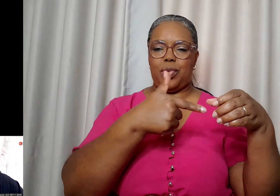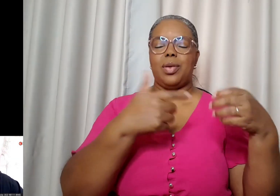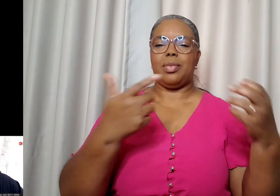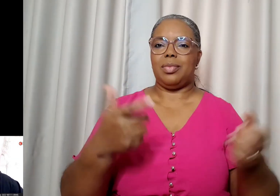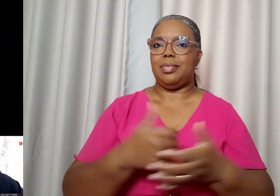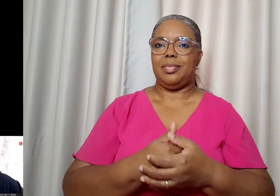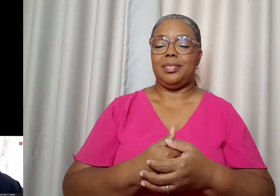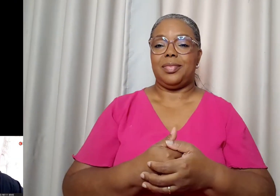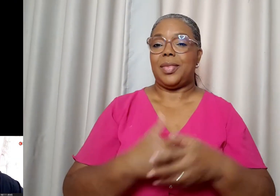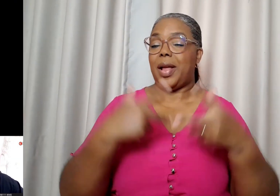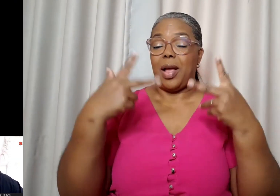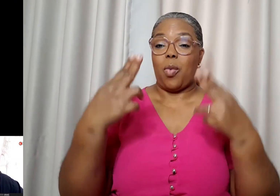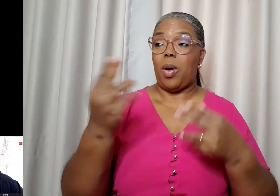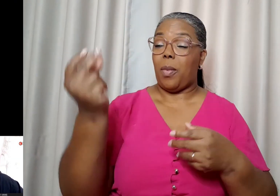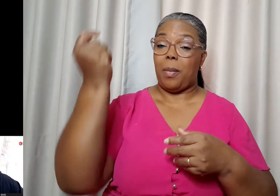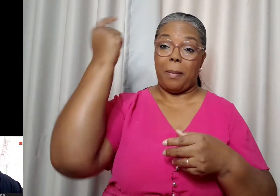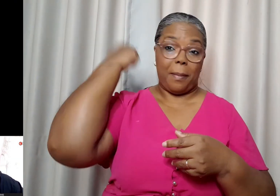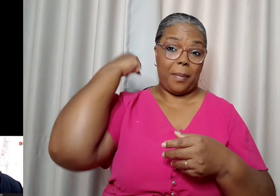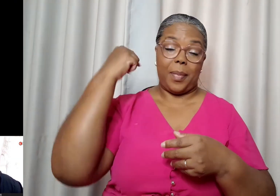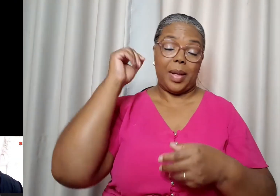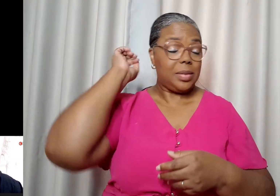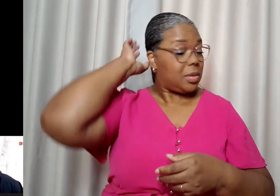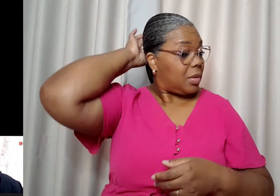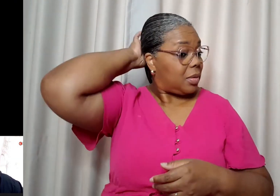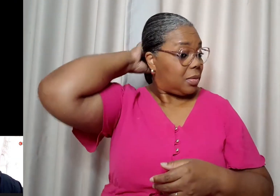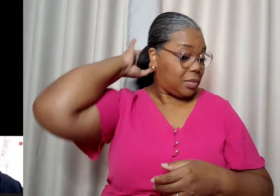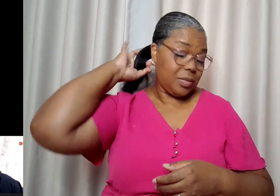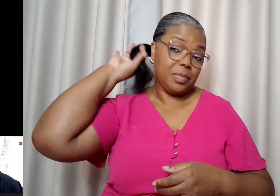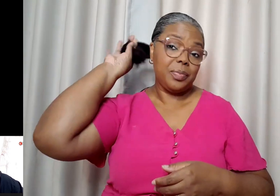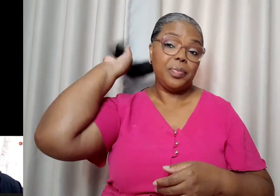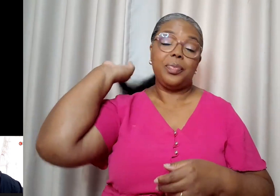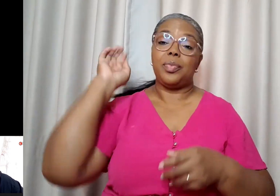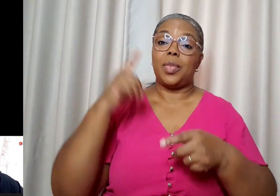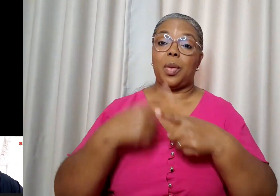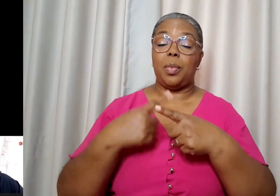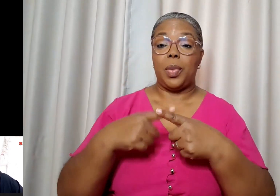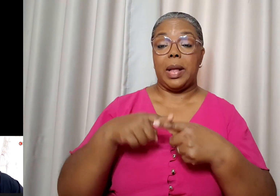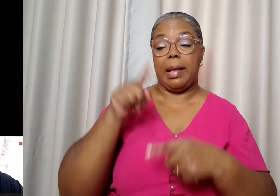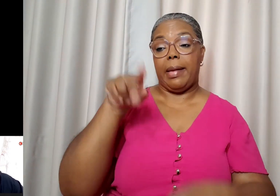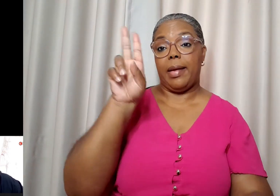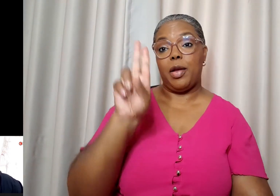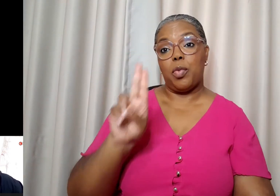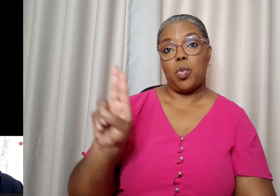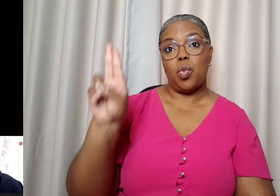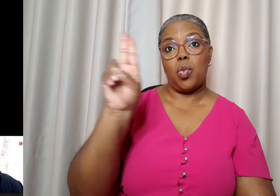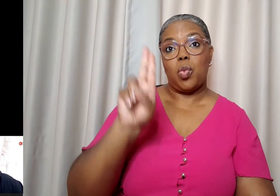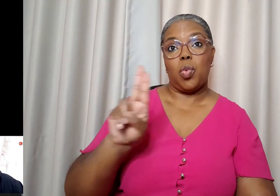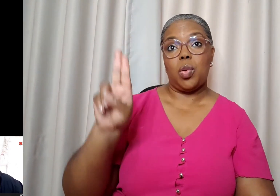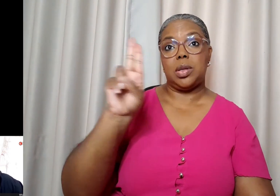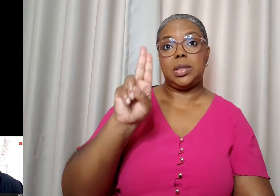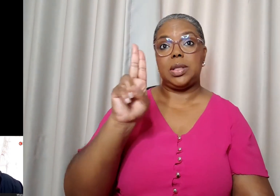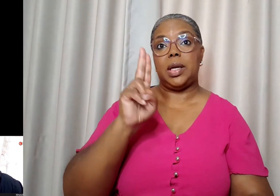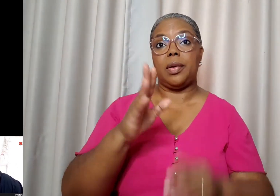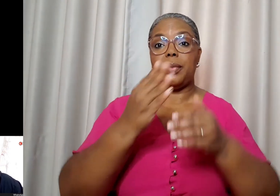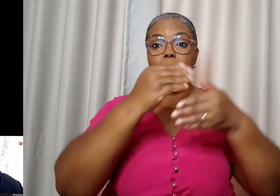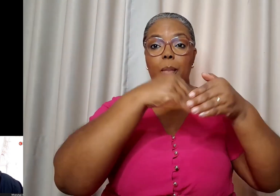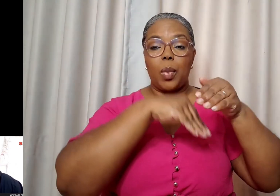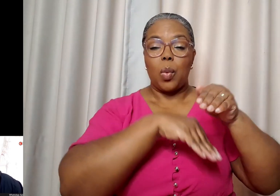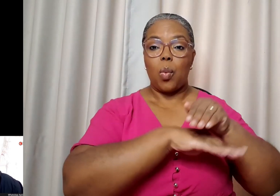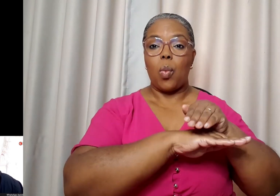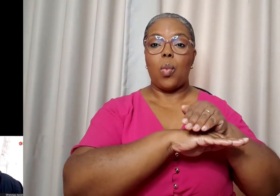de antigamente. Por quê? Porque era usado para guardar o combustível